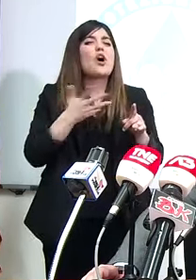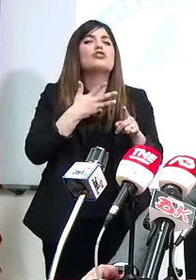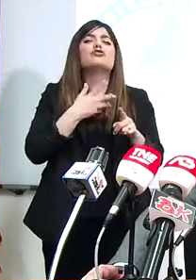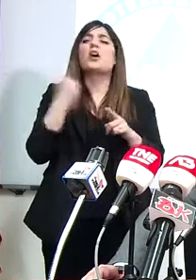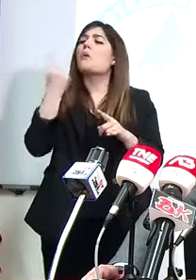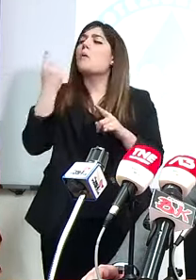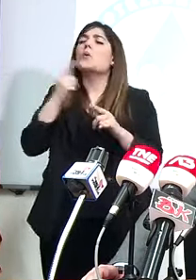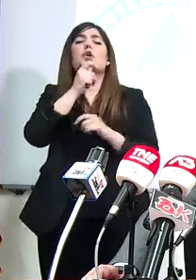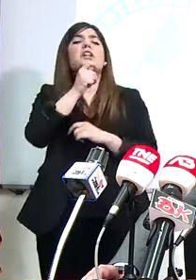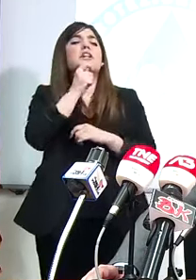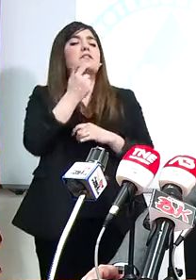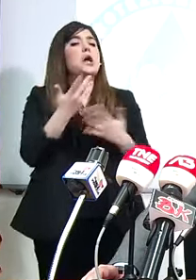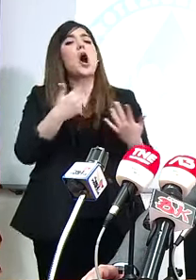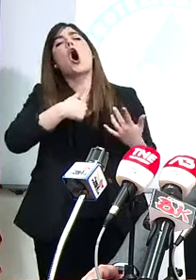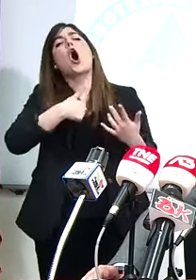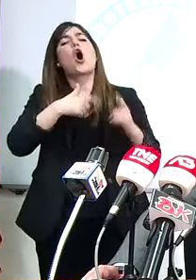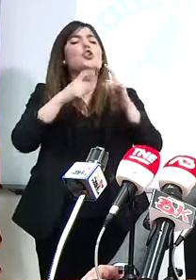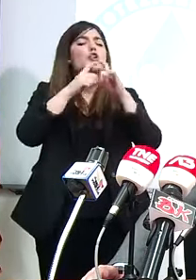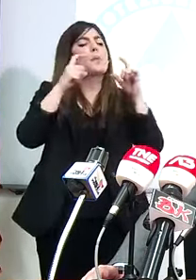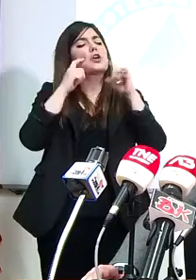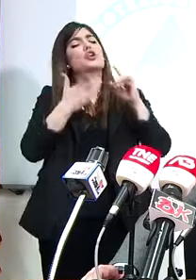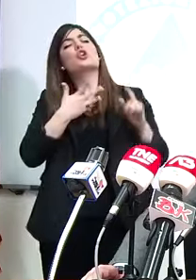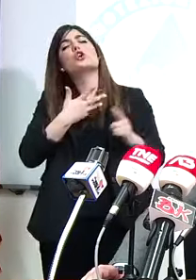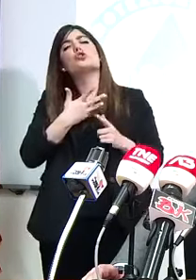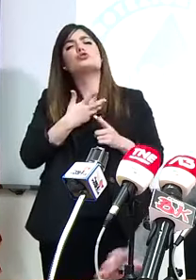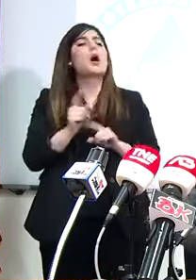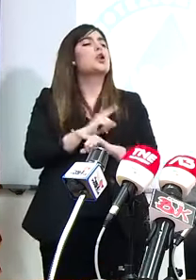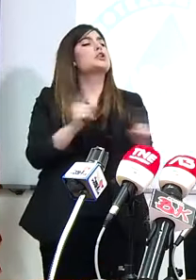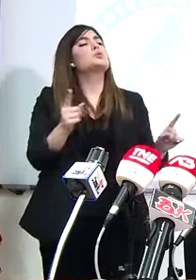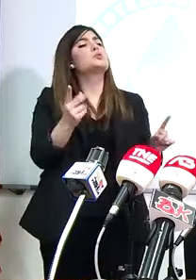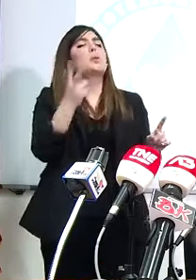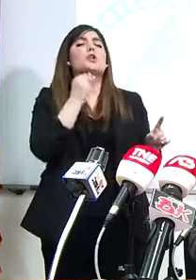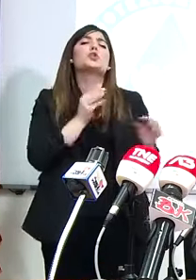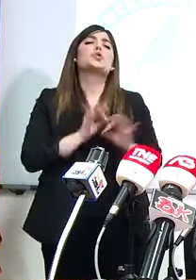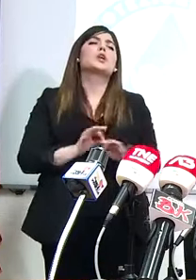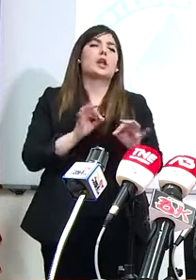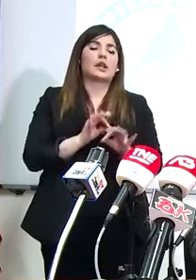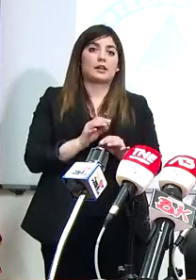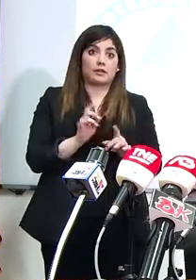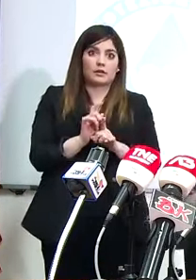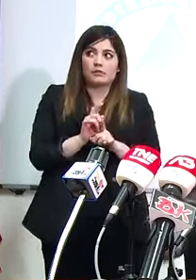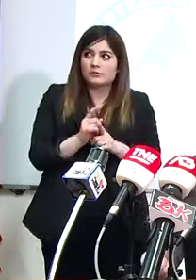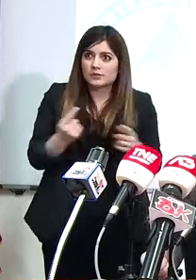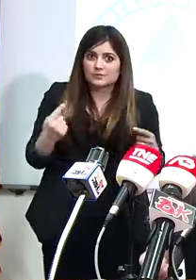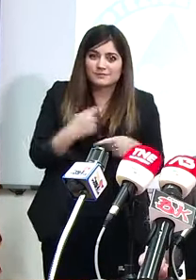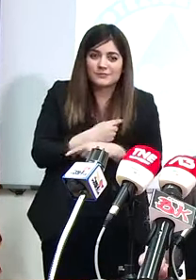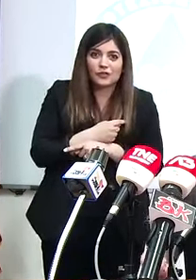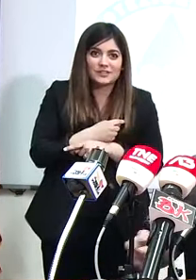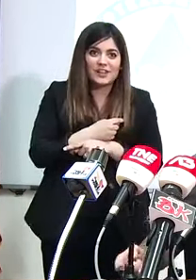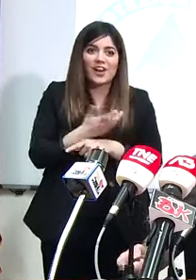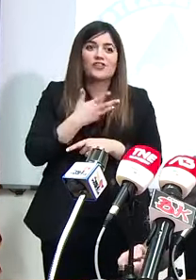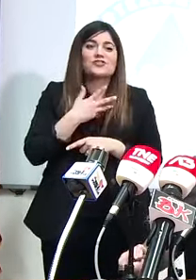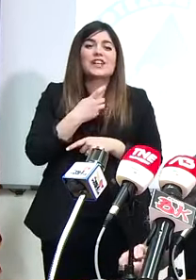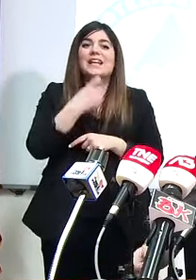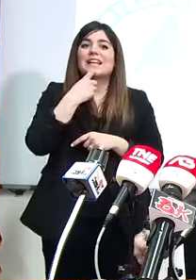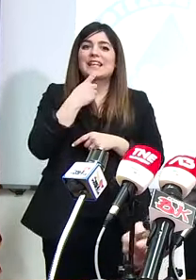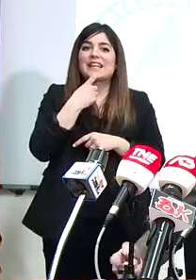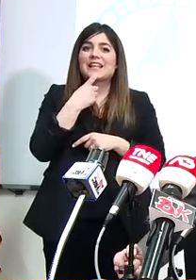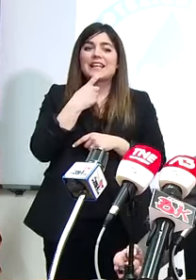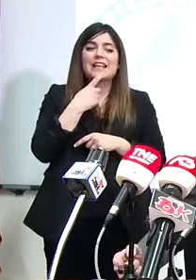nessuno mia mi ha dato retta io ce ne avevo le mascherine cioè si capovolgeva la situazione da un altro c'era chi era accusato di averla comprata in